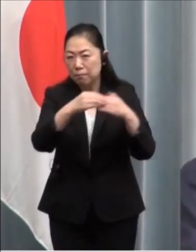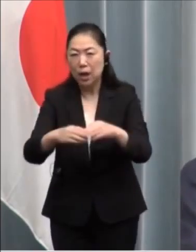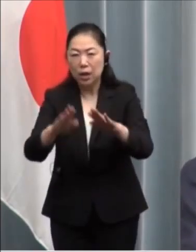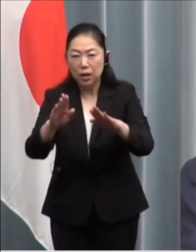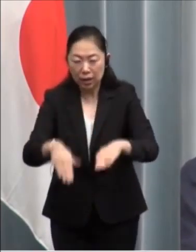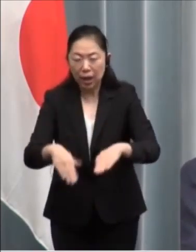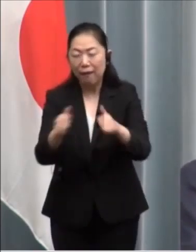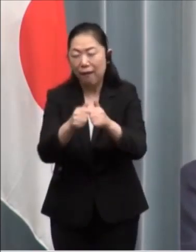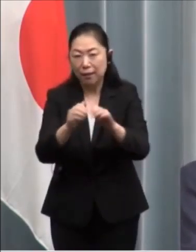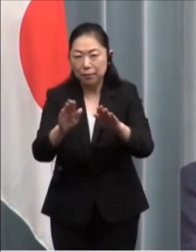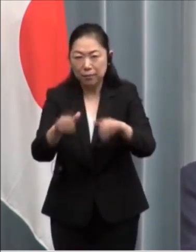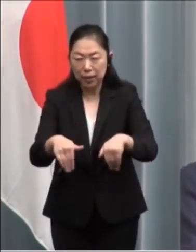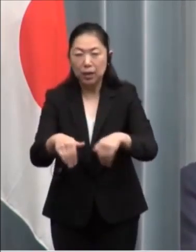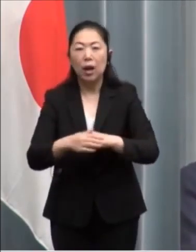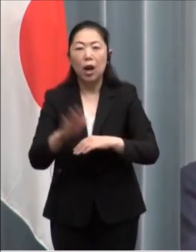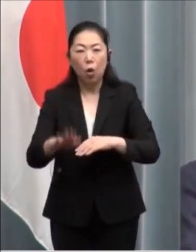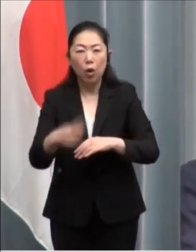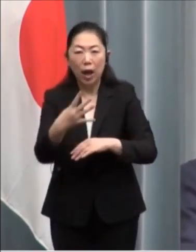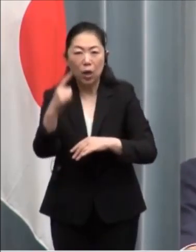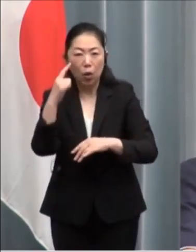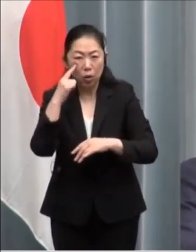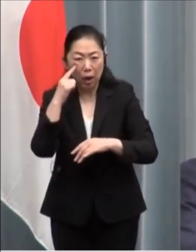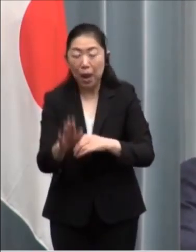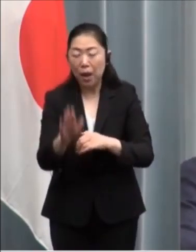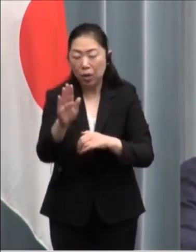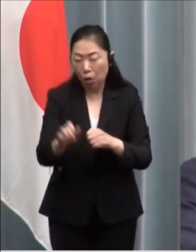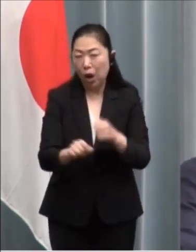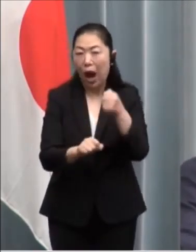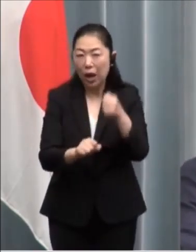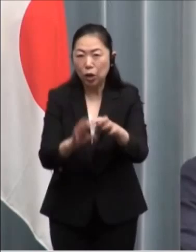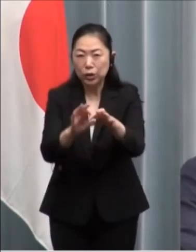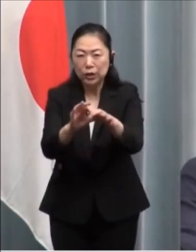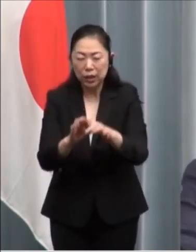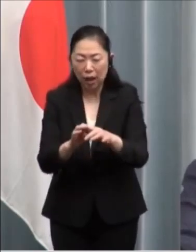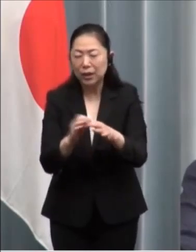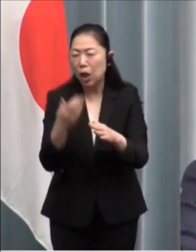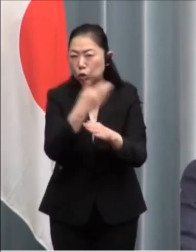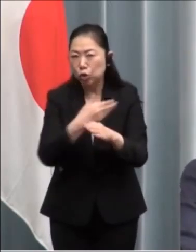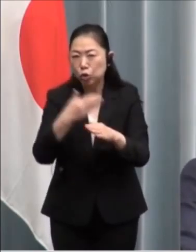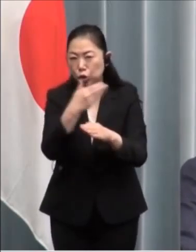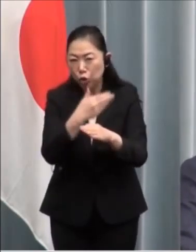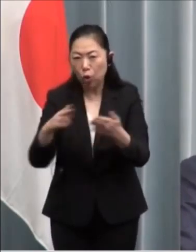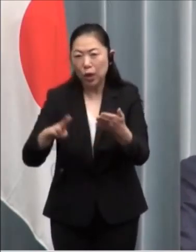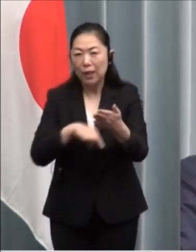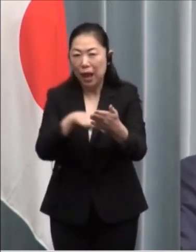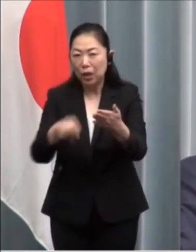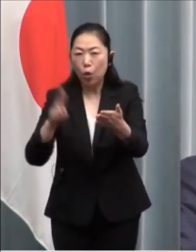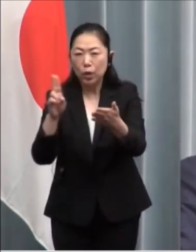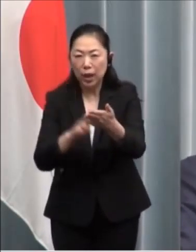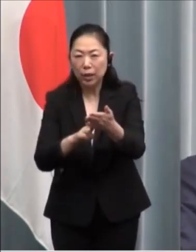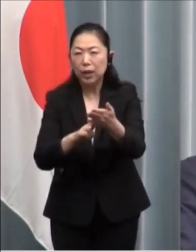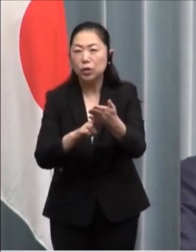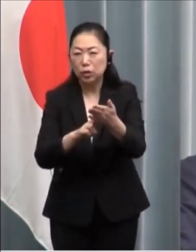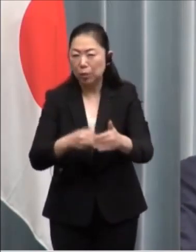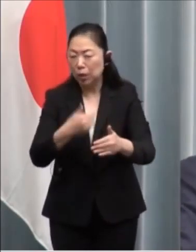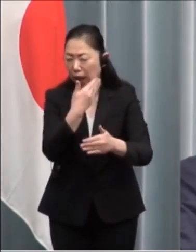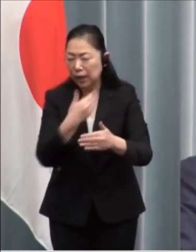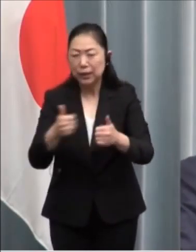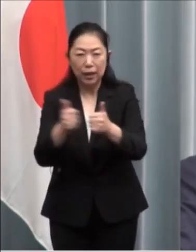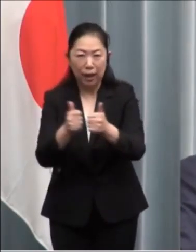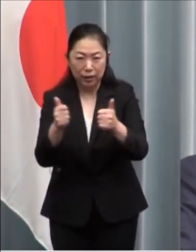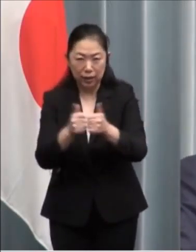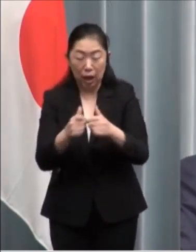。今後の核セキュリティに関する取り組みの指針を決定する重要な機会であり、我が国としても核テロ対策に関